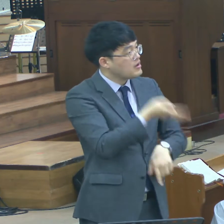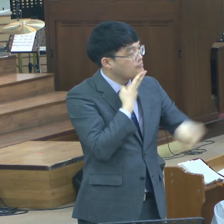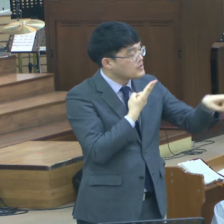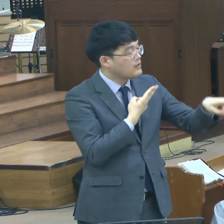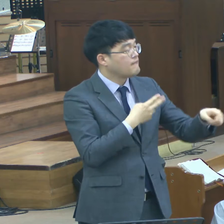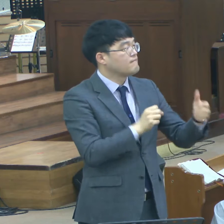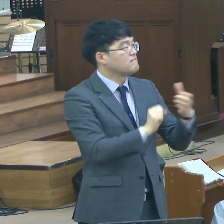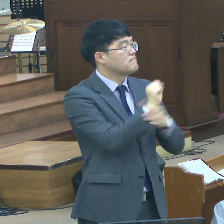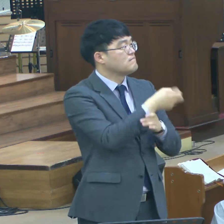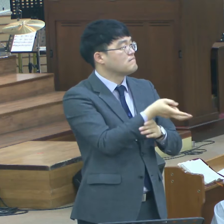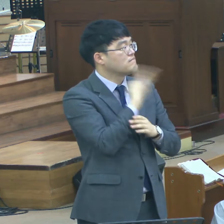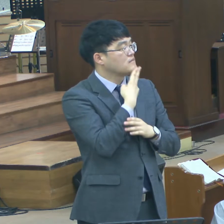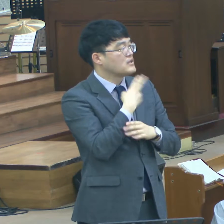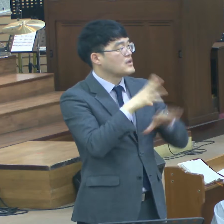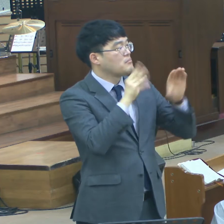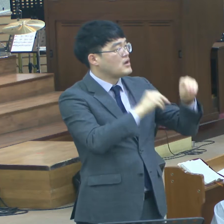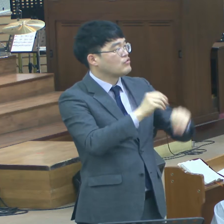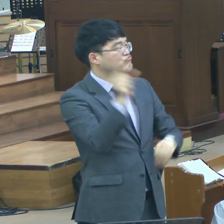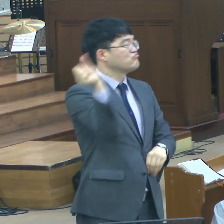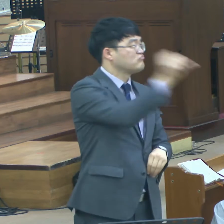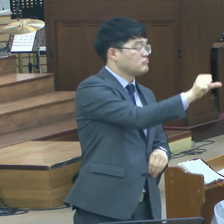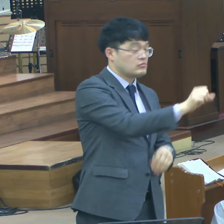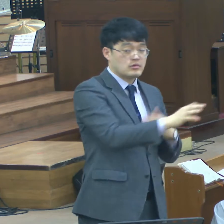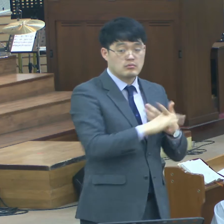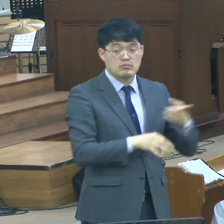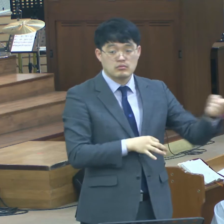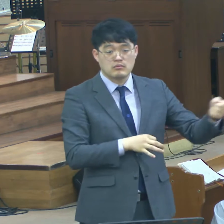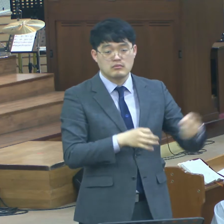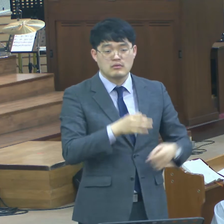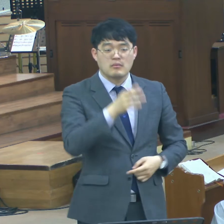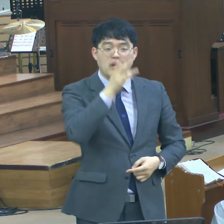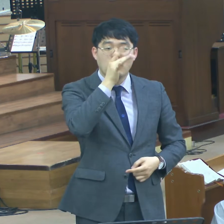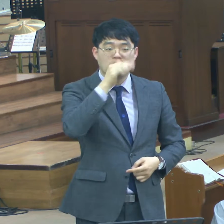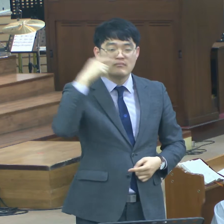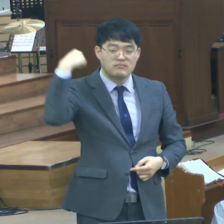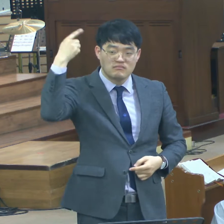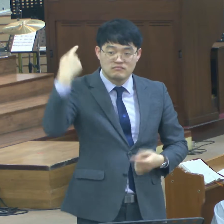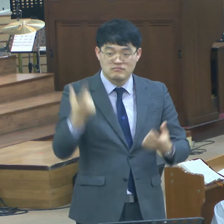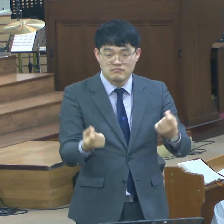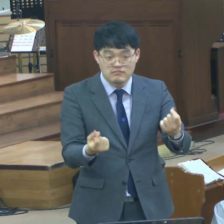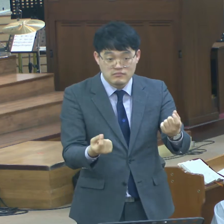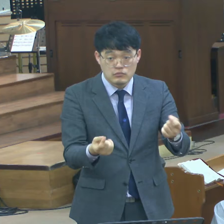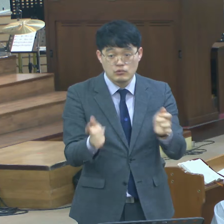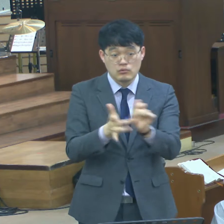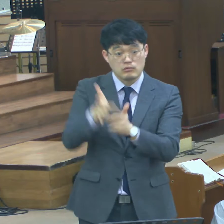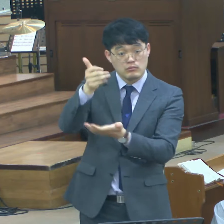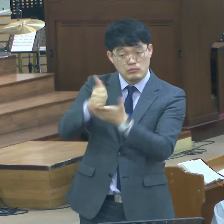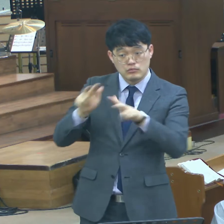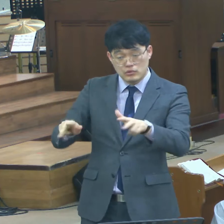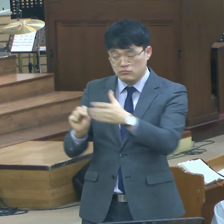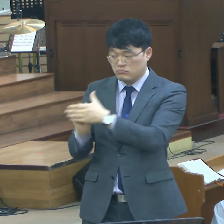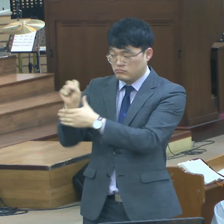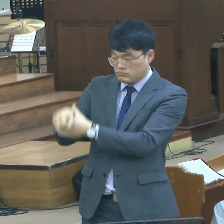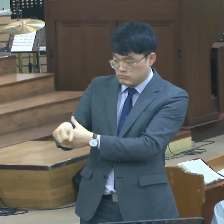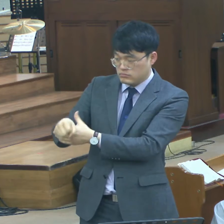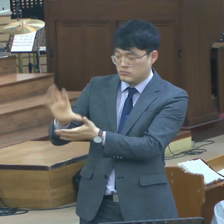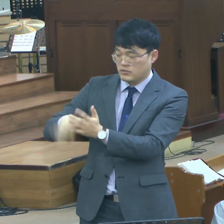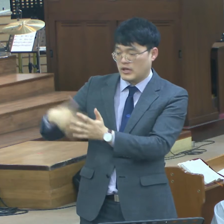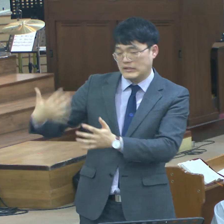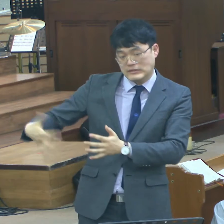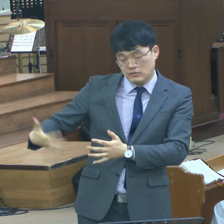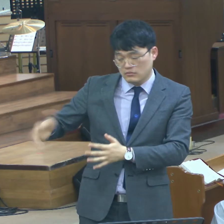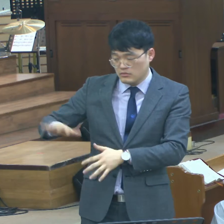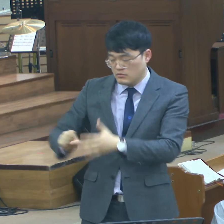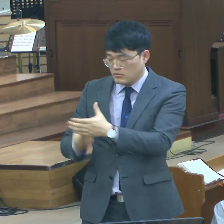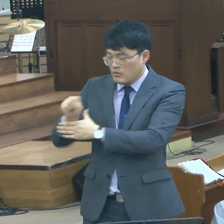사람의 모습이죠. 예수님께서 이러실 수가 있는가? 때가 아닌데 왜 열매를 구하시는가? 이제 그런 생각을 해서